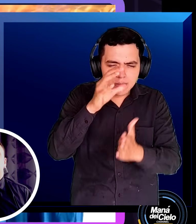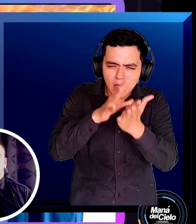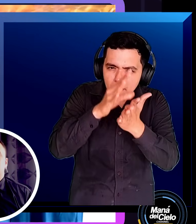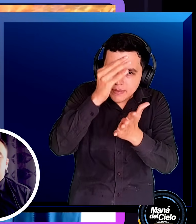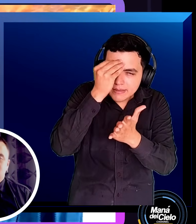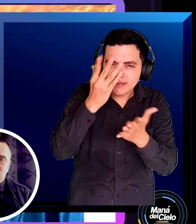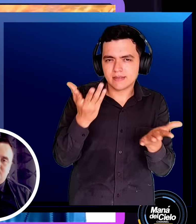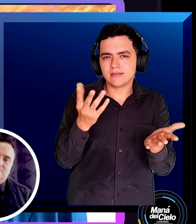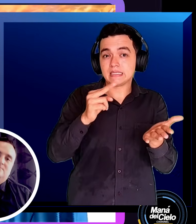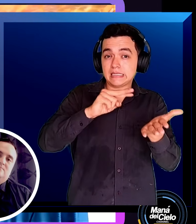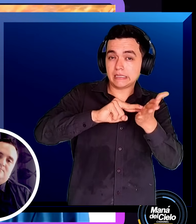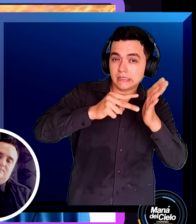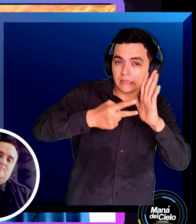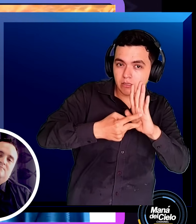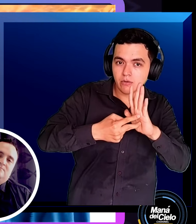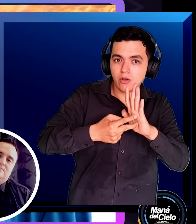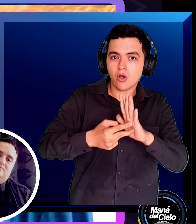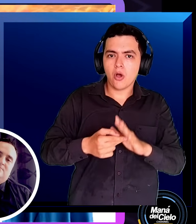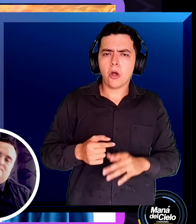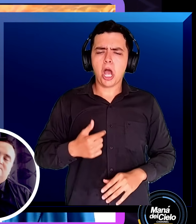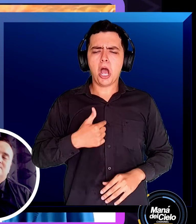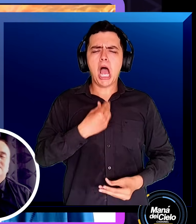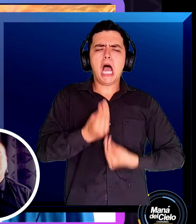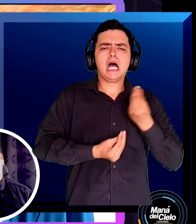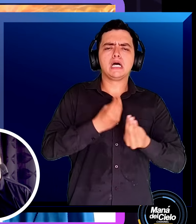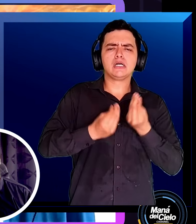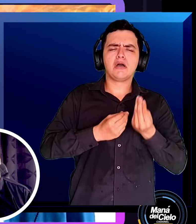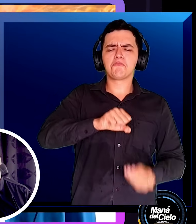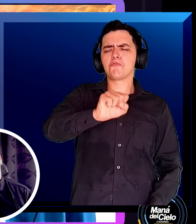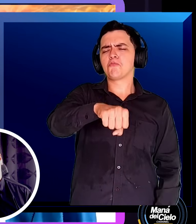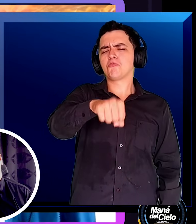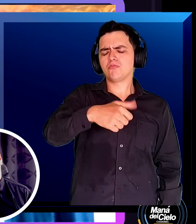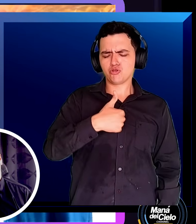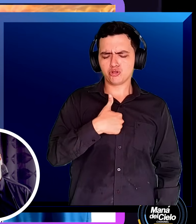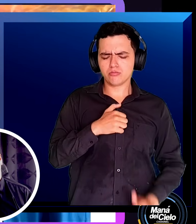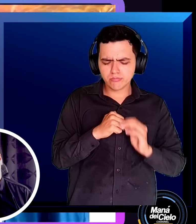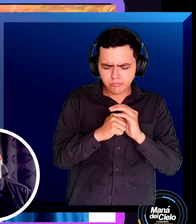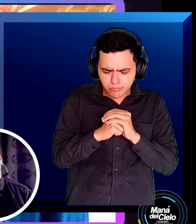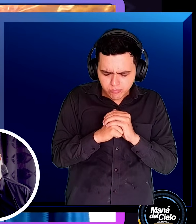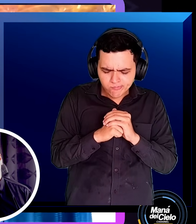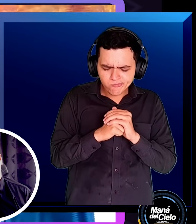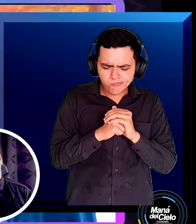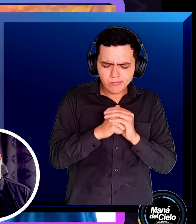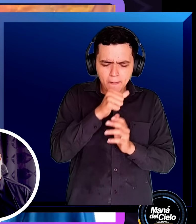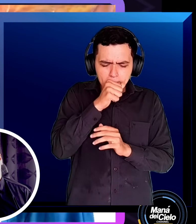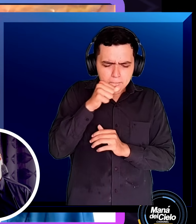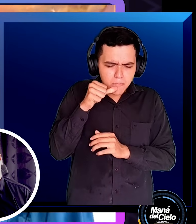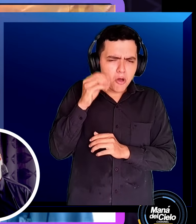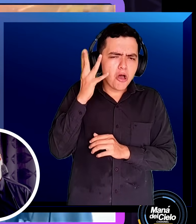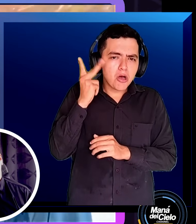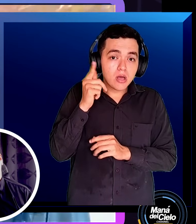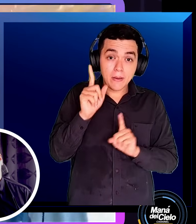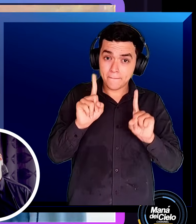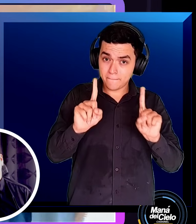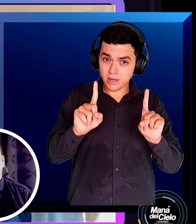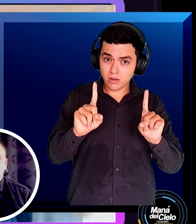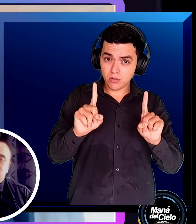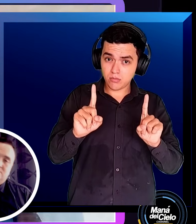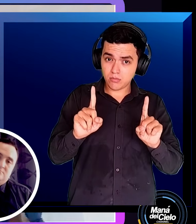Pero si alcanzáramos a entender que cuando tú y yo buscamos primero las espirituales, las materiales las añade Dios sin tener que decirle